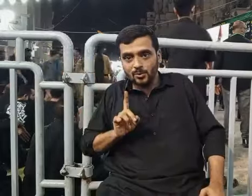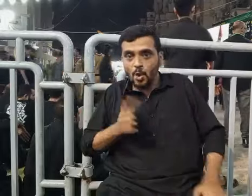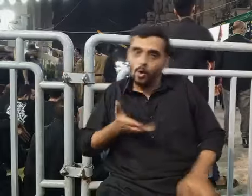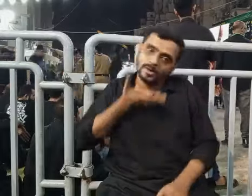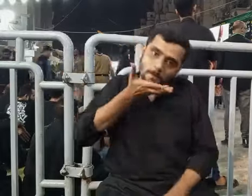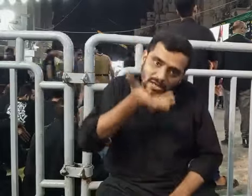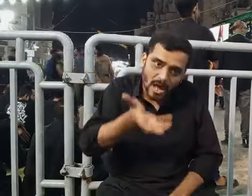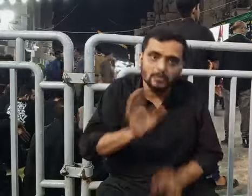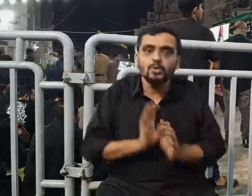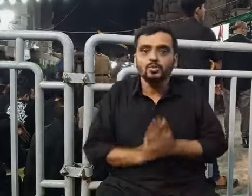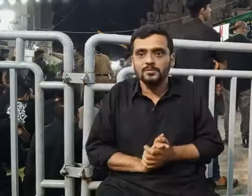ہم کیا